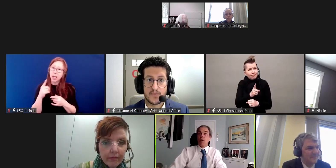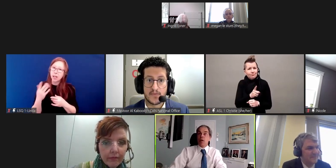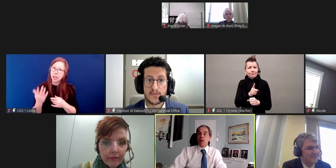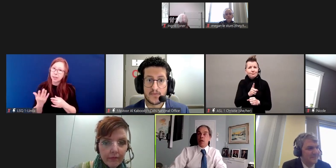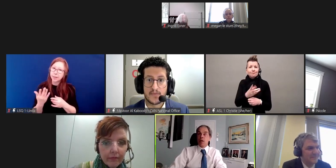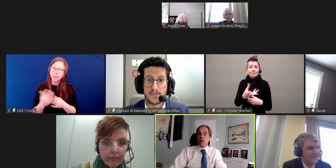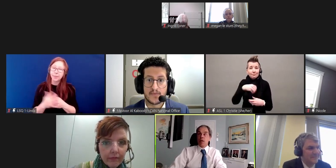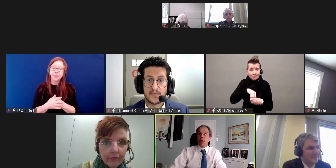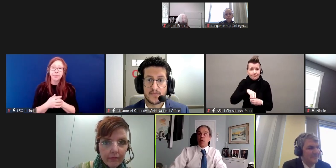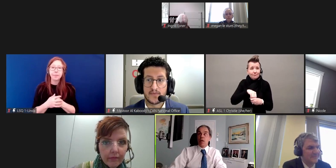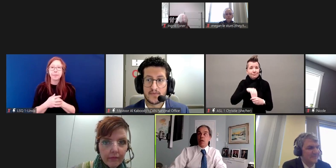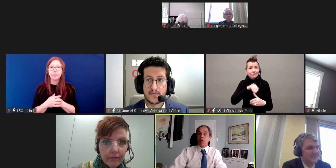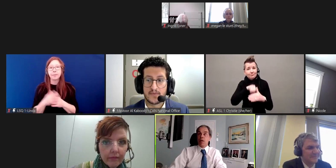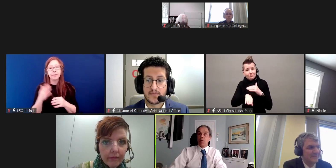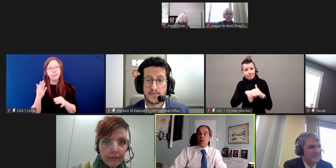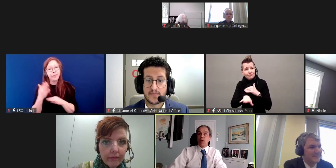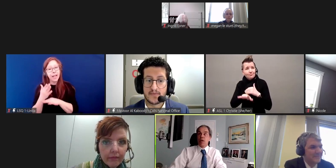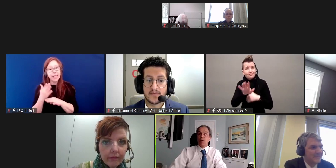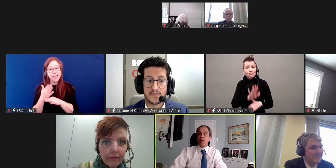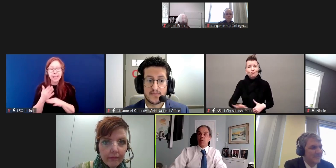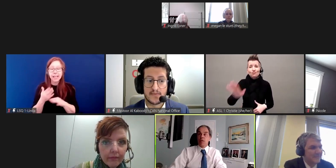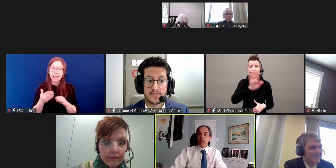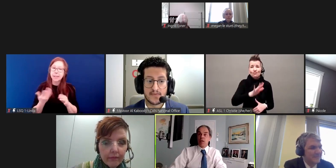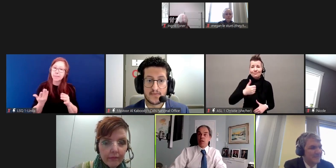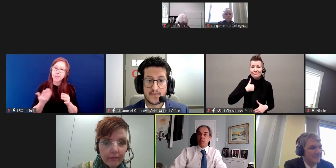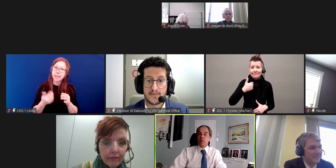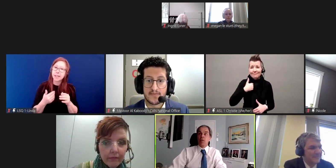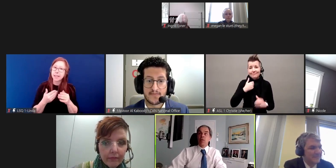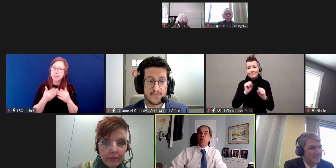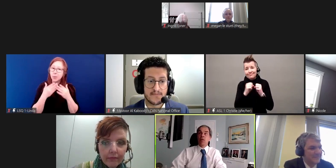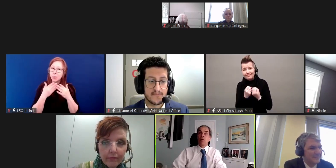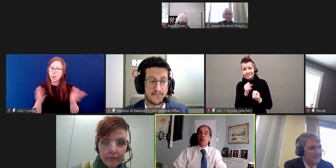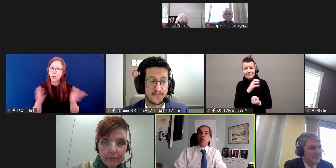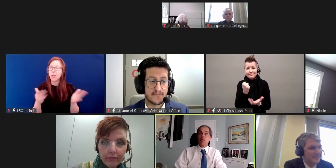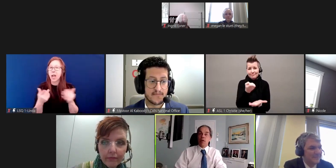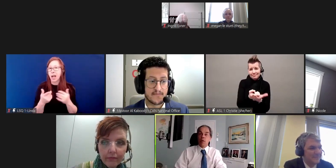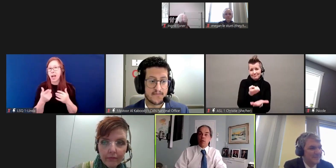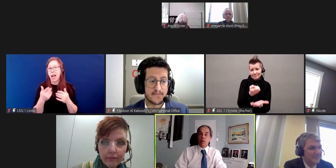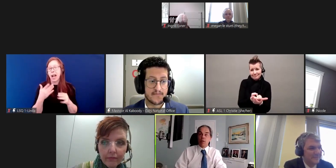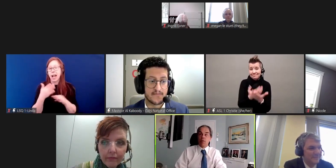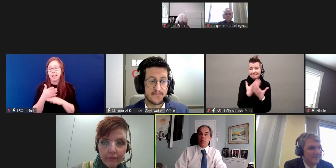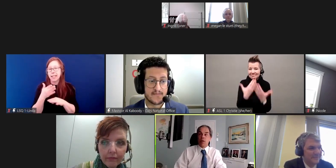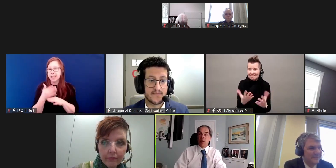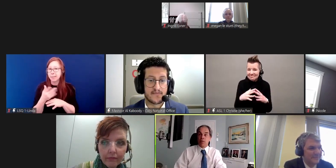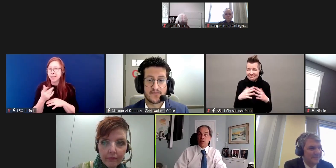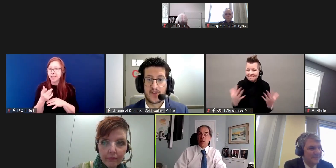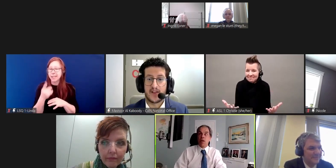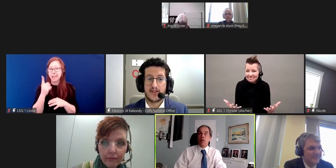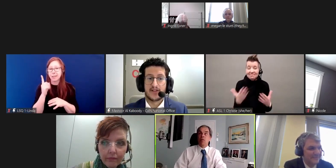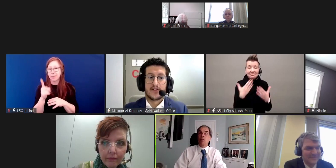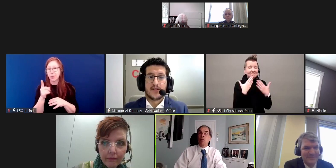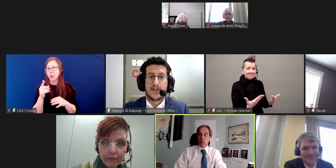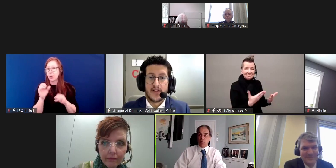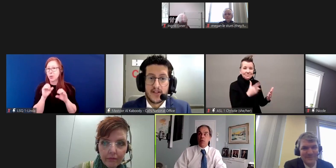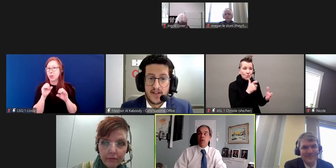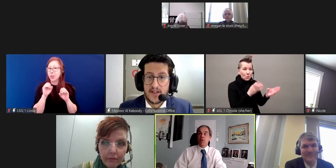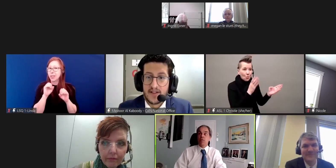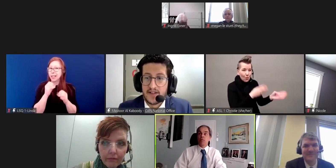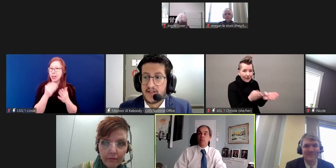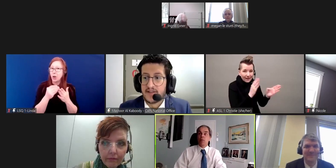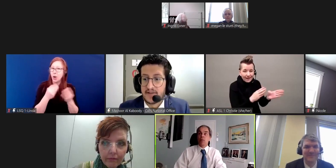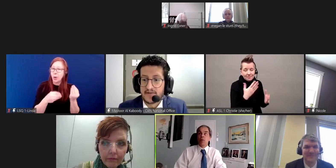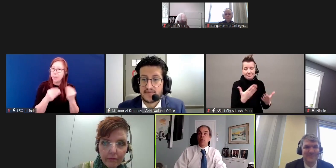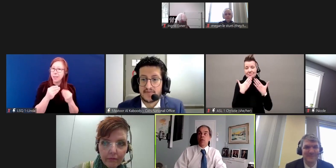plus d'intérêt, plus d'accessibilité, plus d'inclusivité dans l'économie et la société canadienne. Donc, merci à vous tous, merci à